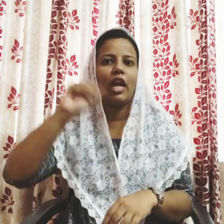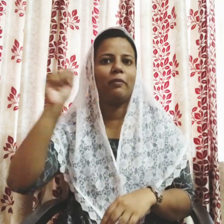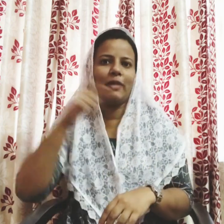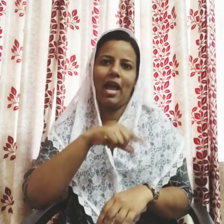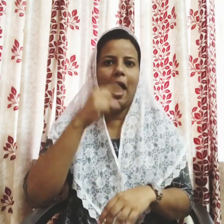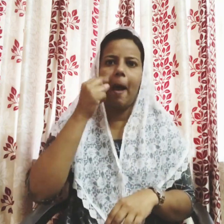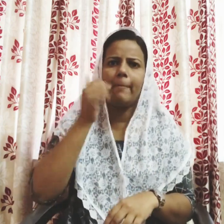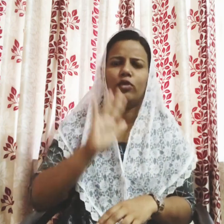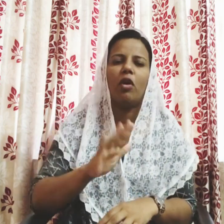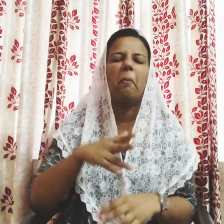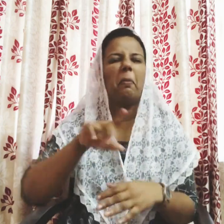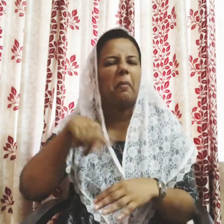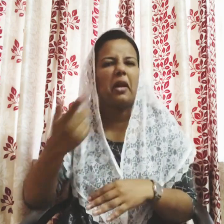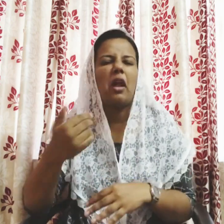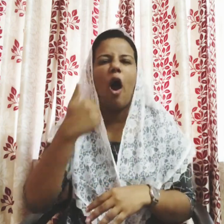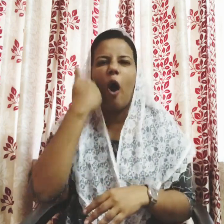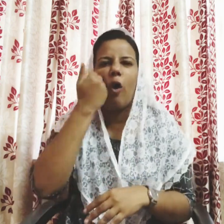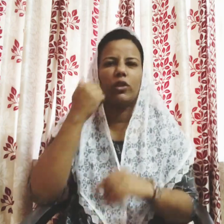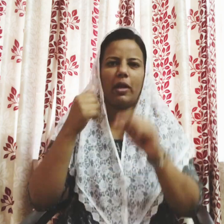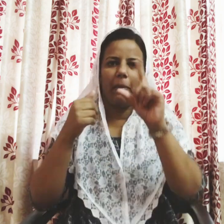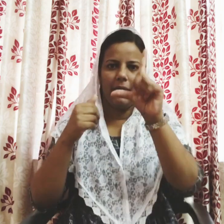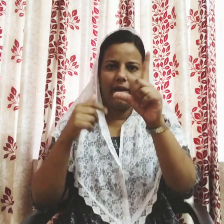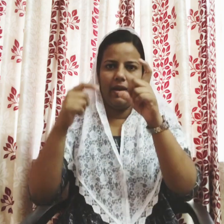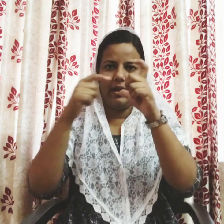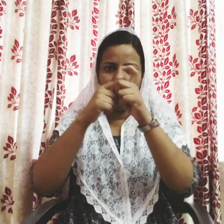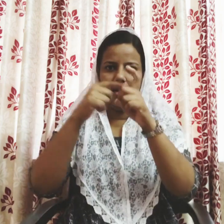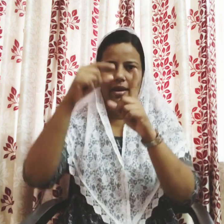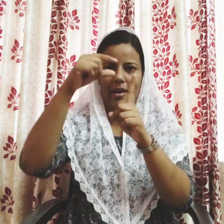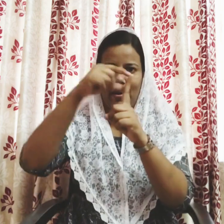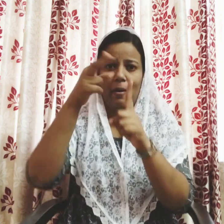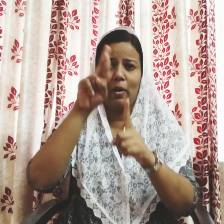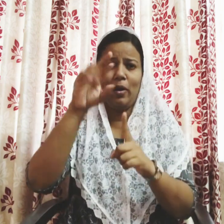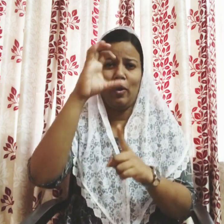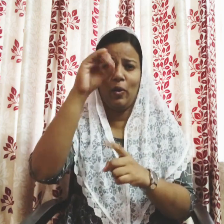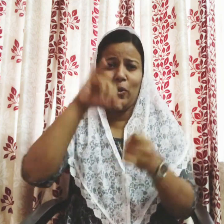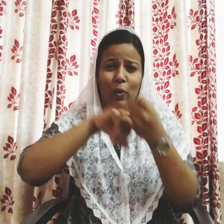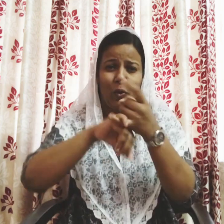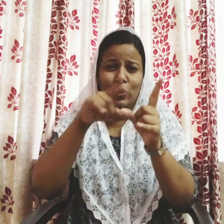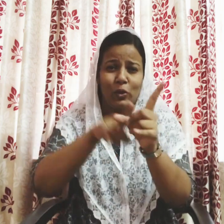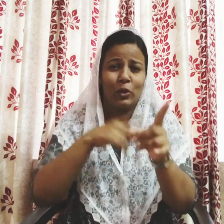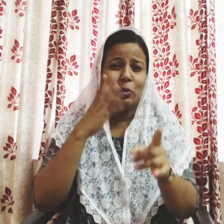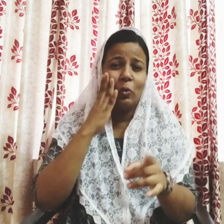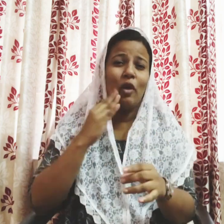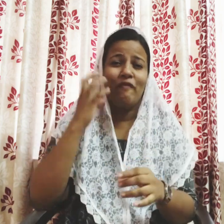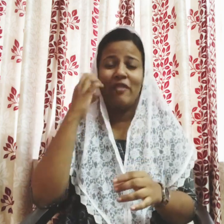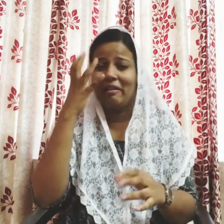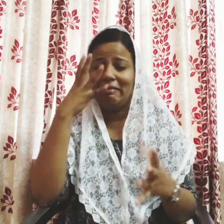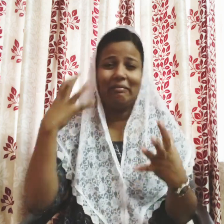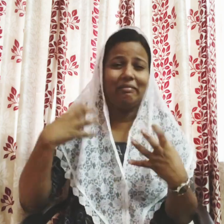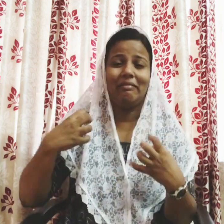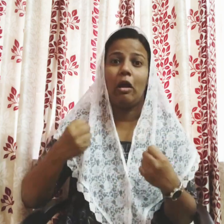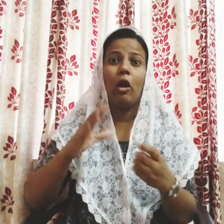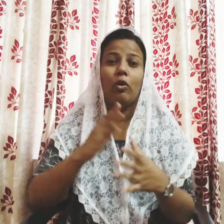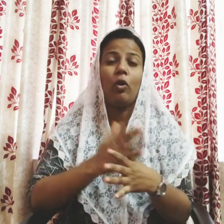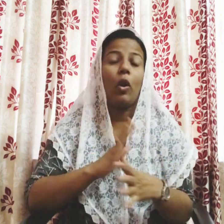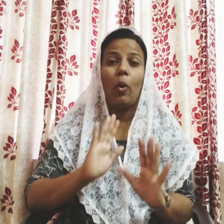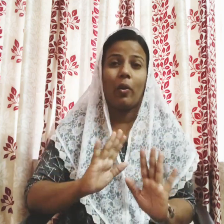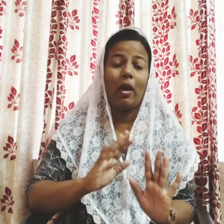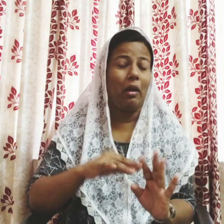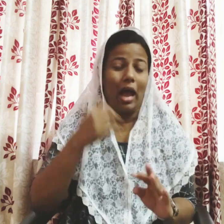ആളാണ്. പക്ഷേ എന്ത് ചെയ്യാൻ, അദ്ദേഹത്തിന് കുഷ്ഠമുണ്ടായിരുന്നു. അപ്പോൾ അദ്ദേഹം വീട്ടിൽ കുഷ്ഠത്തോടുകൂടി ഇരിക്കുമ്പോൾ ആ വീട്ടിൽ ഒരു ജോലിക്കാരി പെണ്ണുണ്ടായിരുന്നു. ഈ